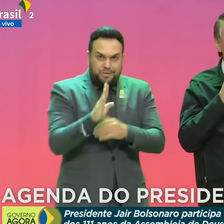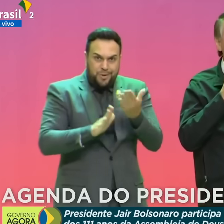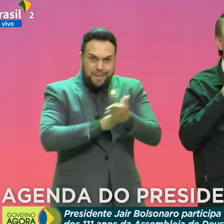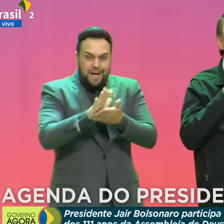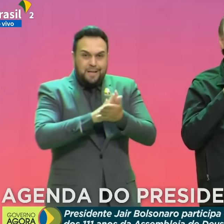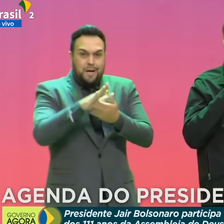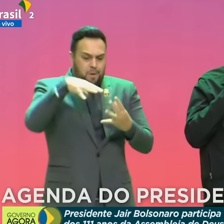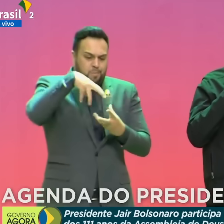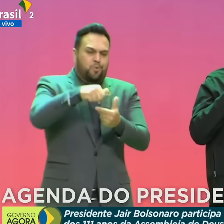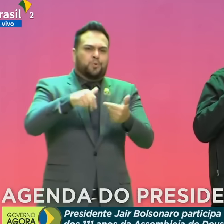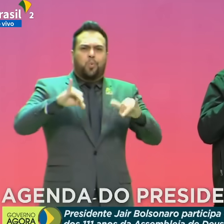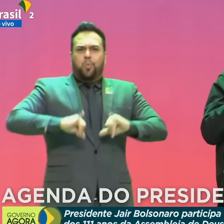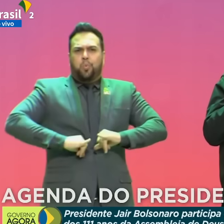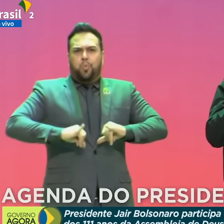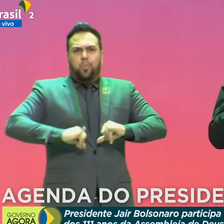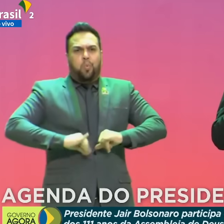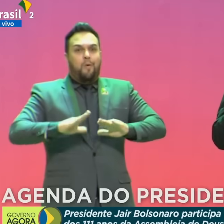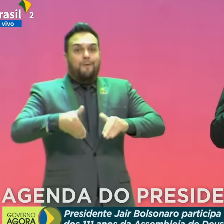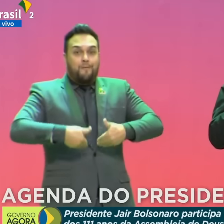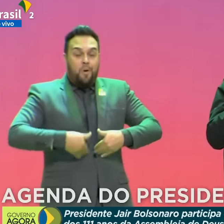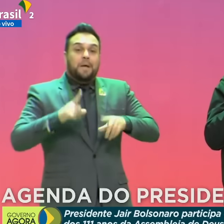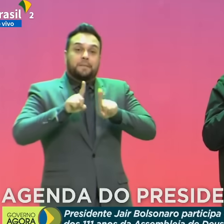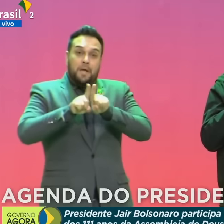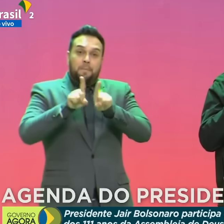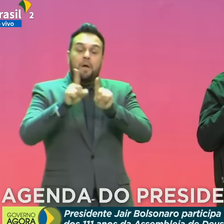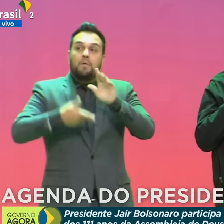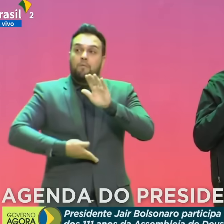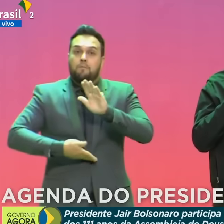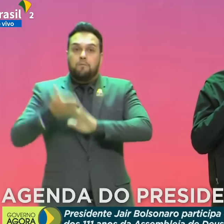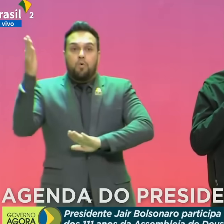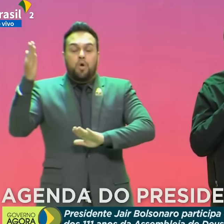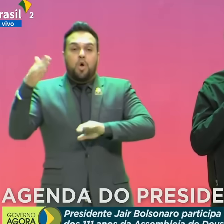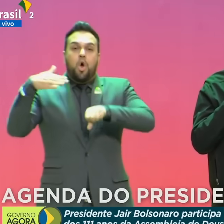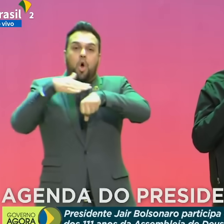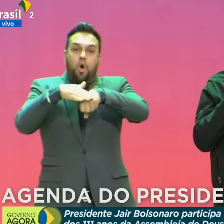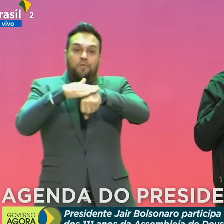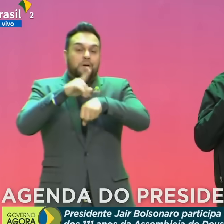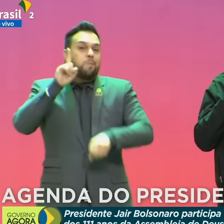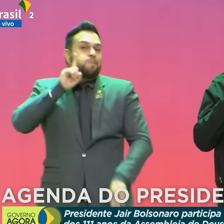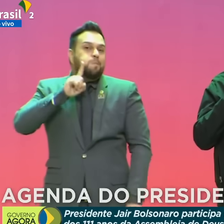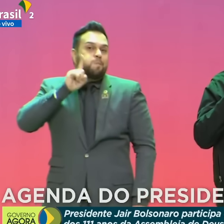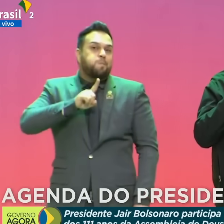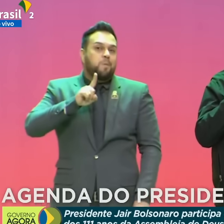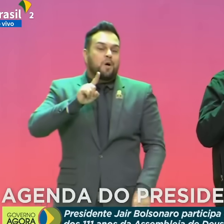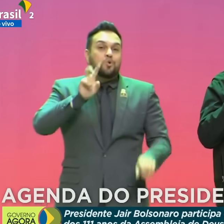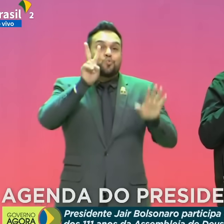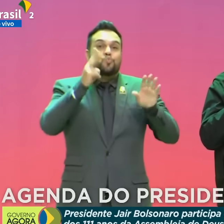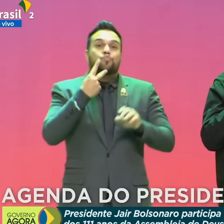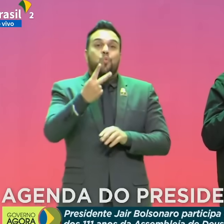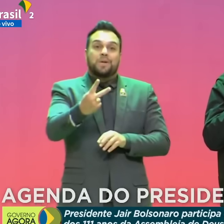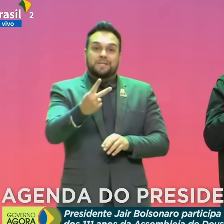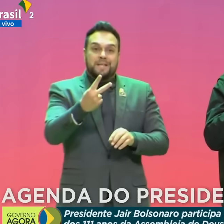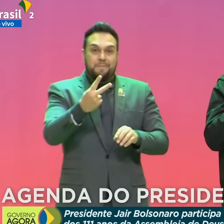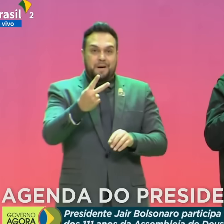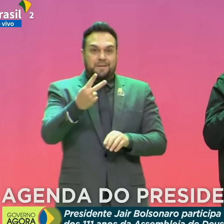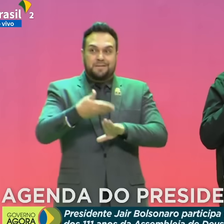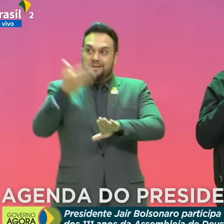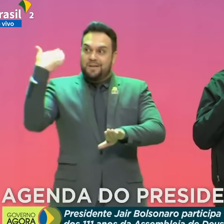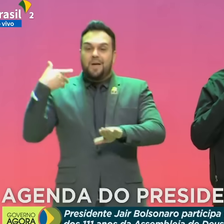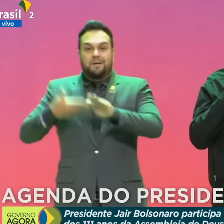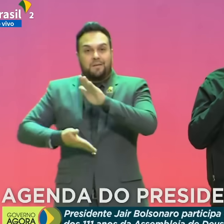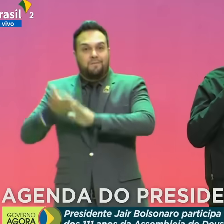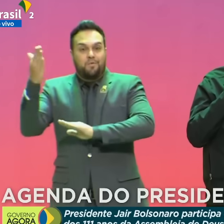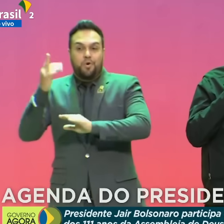Fomos também conversar com outro lado do mundo, o presidente americano, há duas semanas,